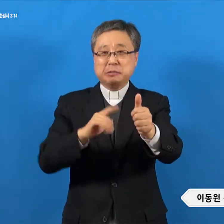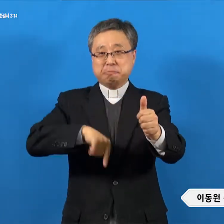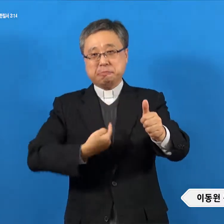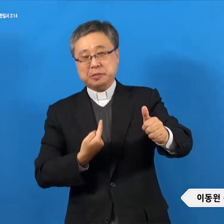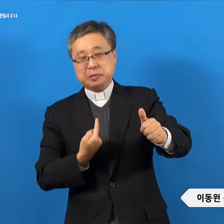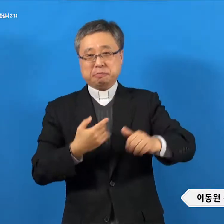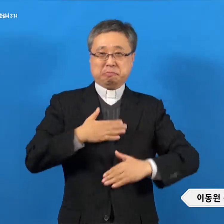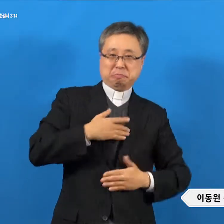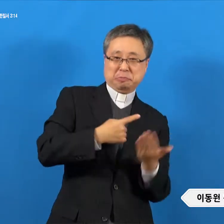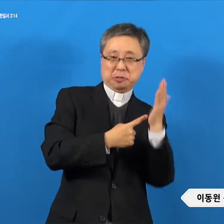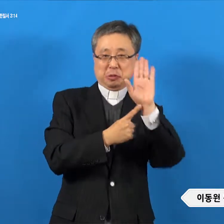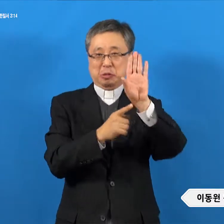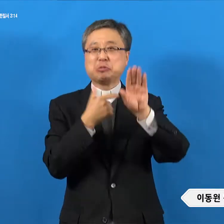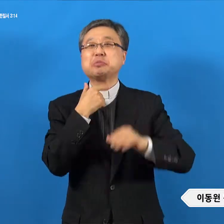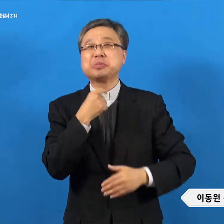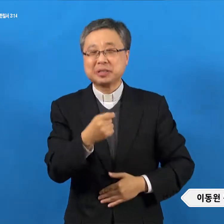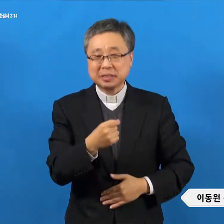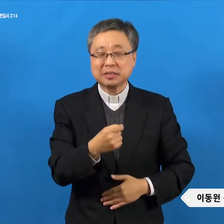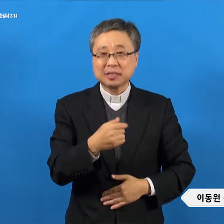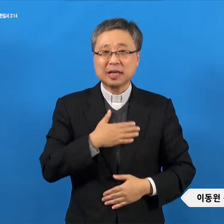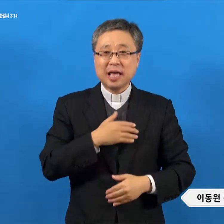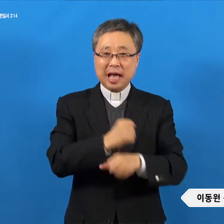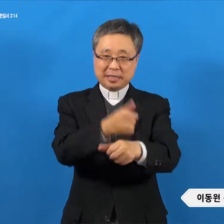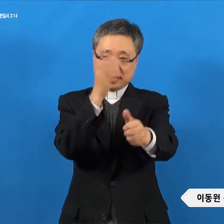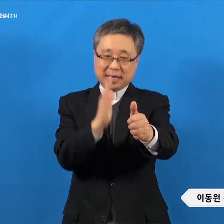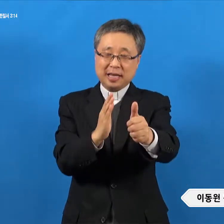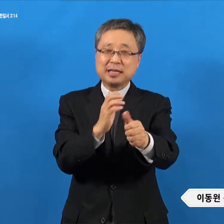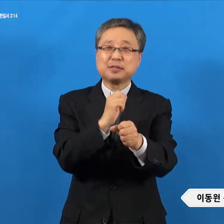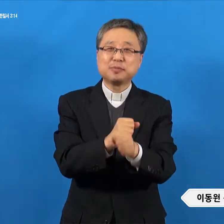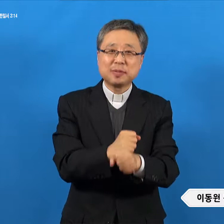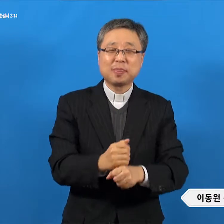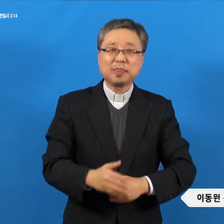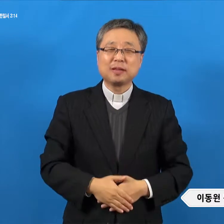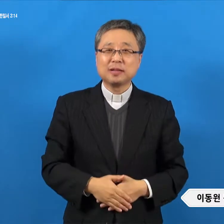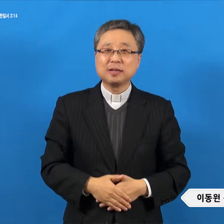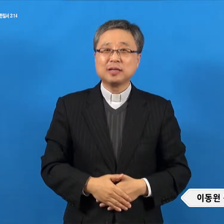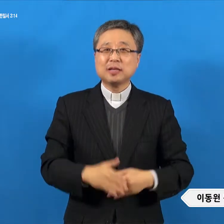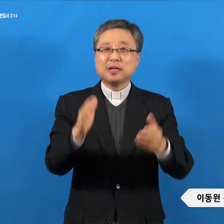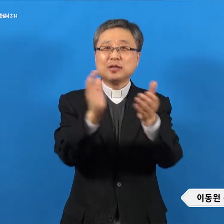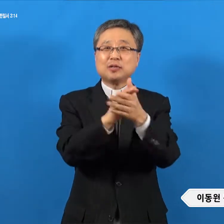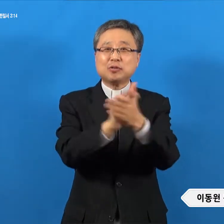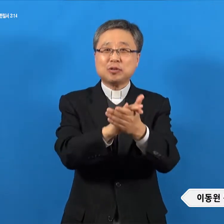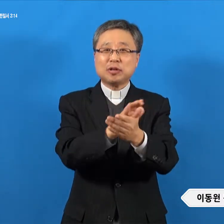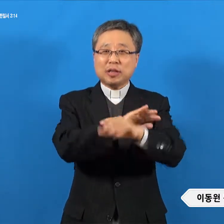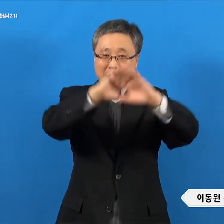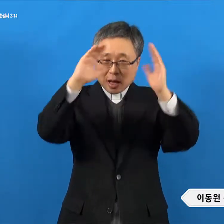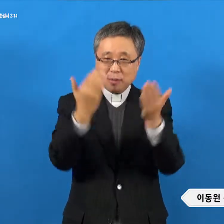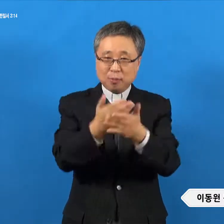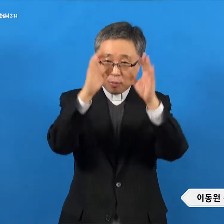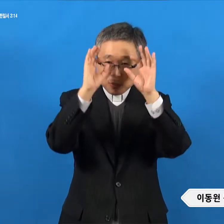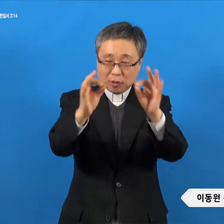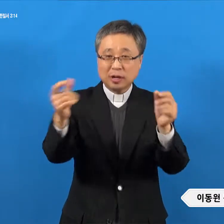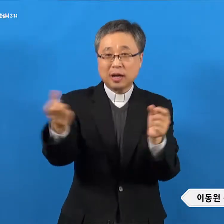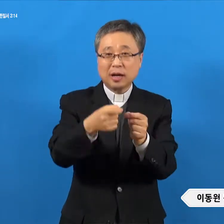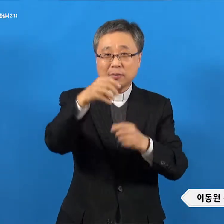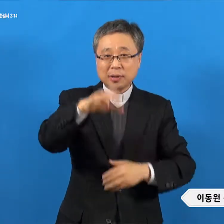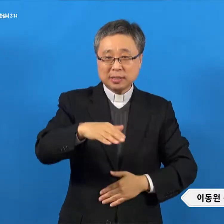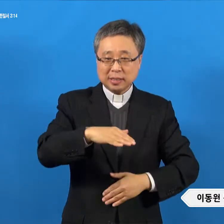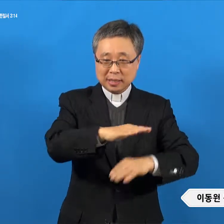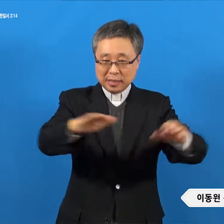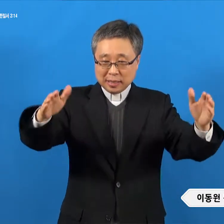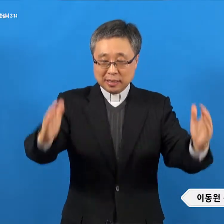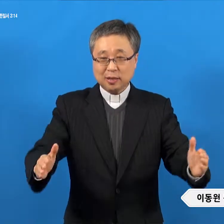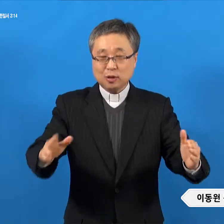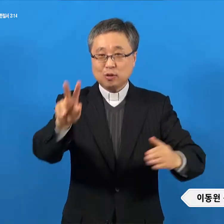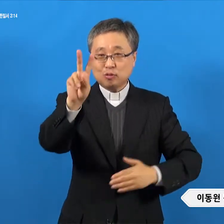자기를 쇼업하고 싶었던 거죠. 네, 하자 그랬습니다. 친구들이 쫙 보는 앞에서 자 테이블 위에서